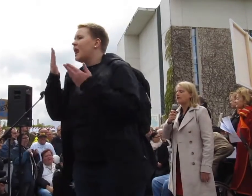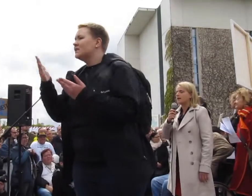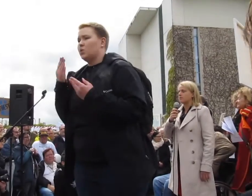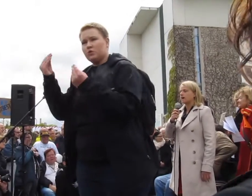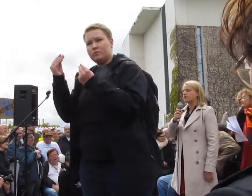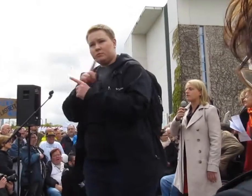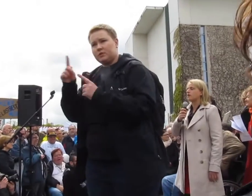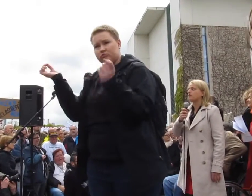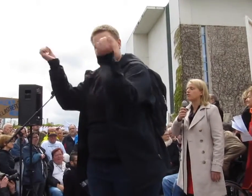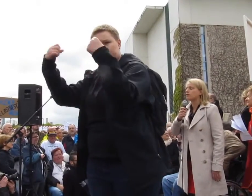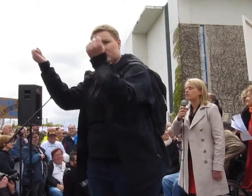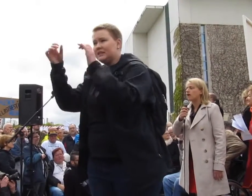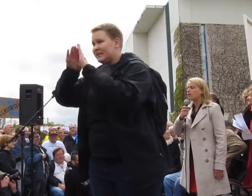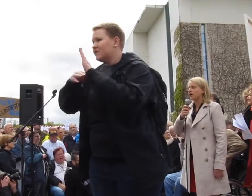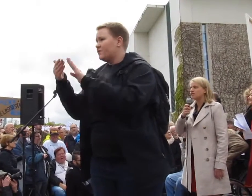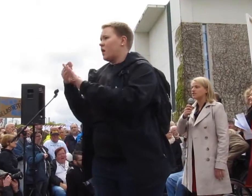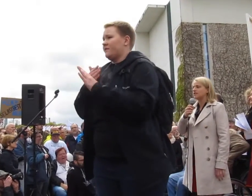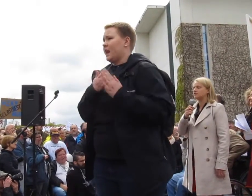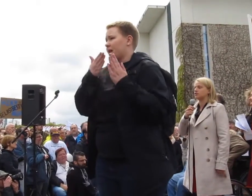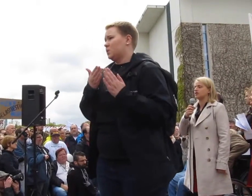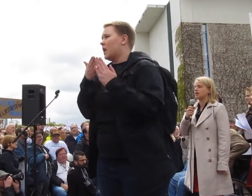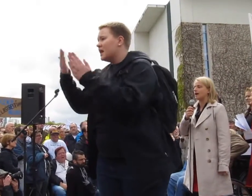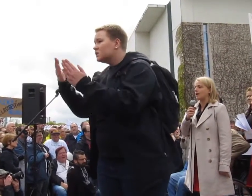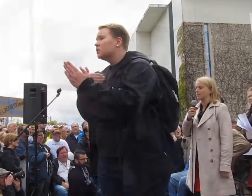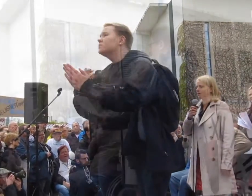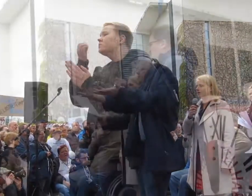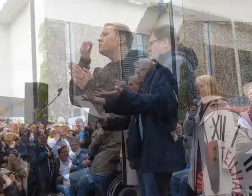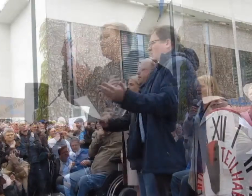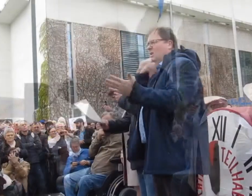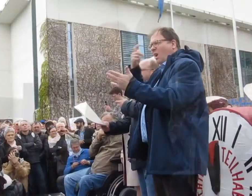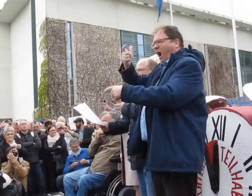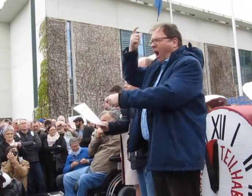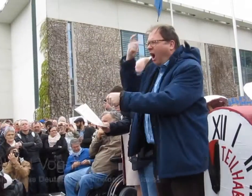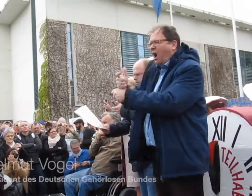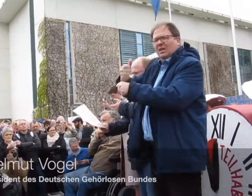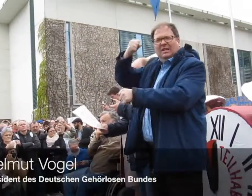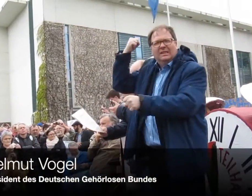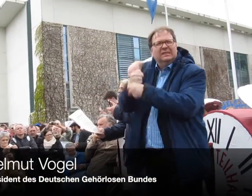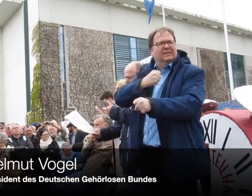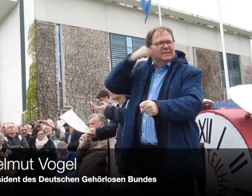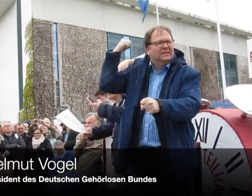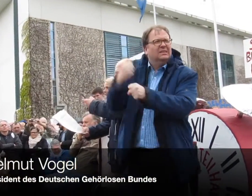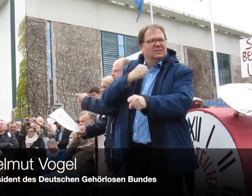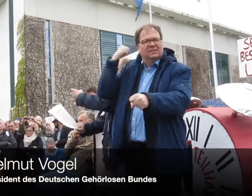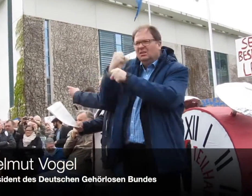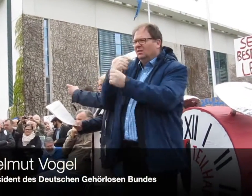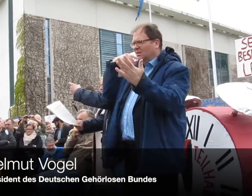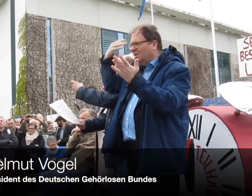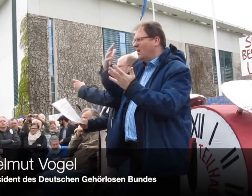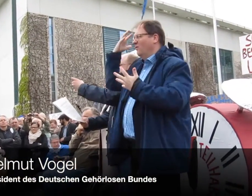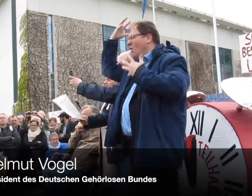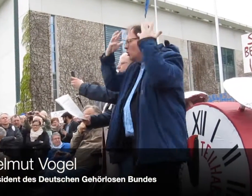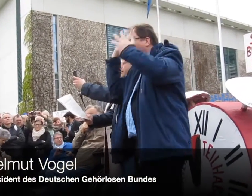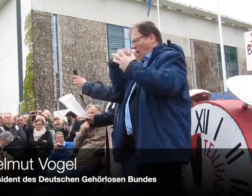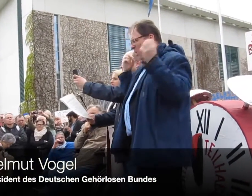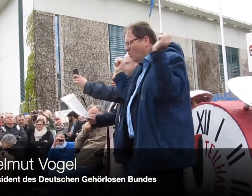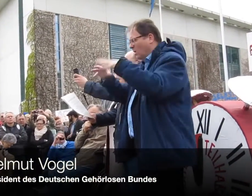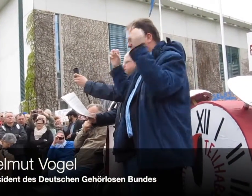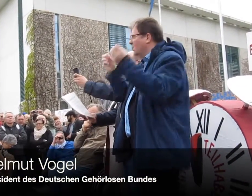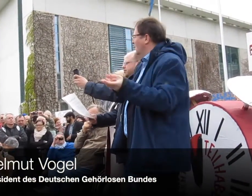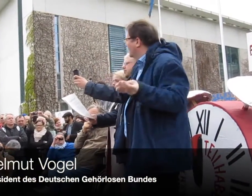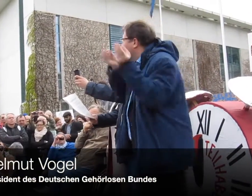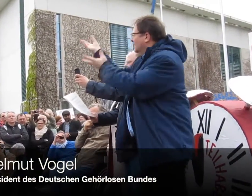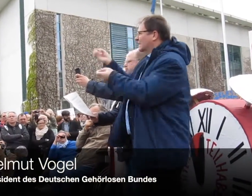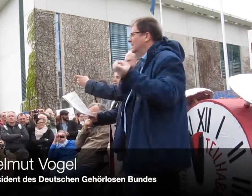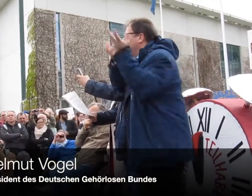beispielsweise bald einen Partizipationsfonds oder eine Schlichtungsstelle haben. Es ist wirklich schockierend, was wir bis jetzt gemacht haben. Wir haben hart gekämpft. Wir haben für unsere Sache